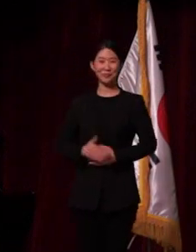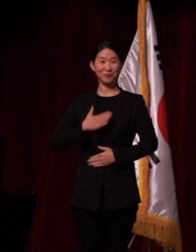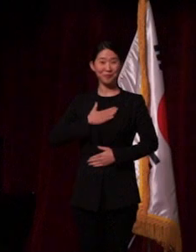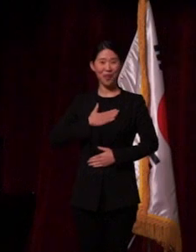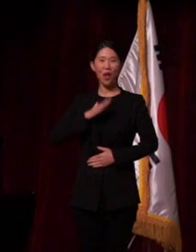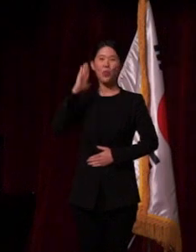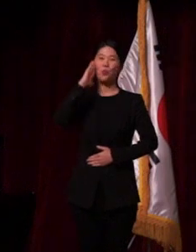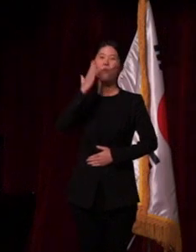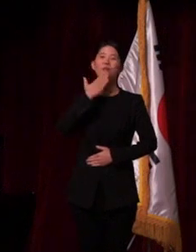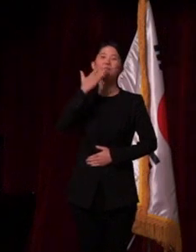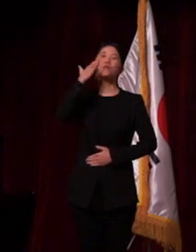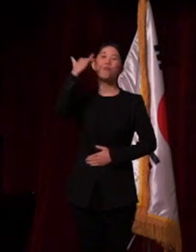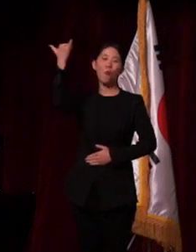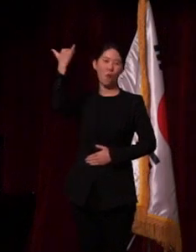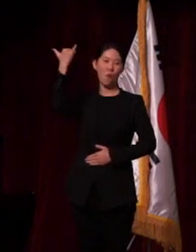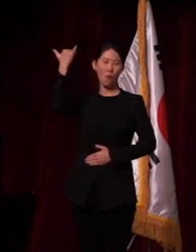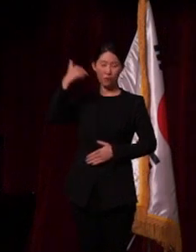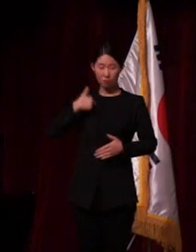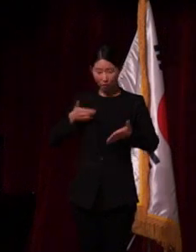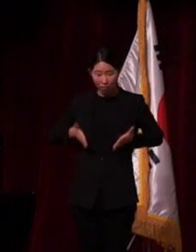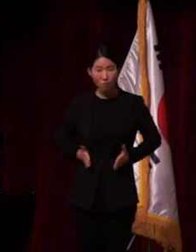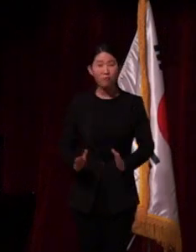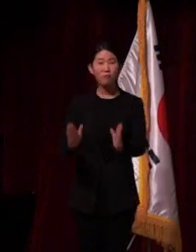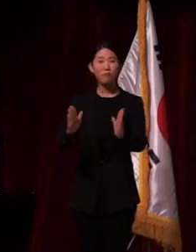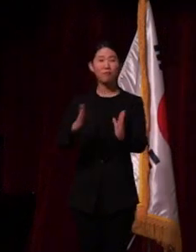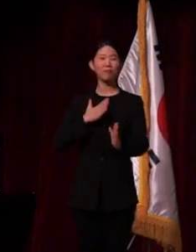저는 농인 부모로부터 태어난 것이